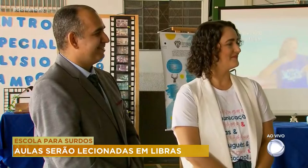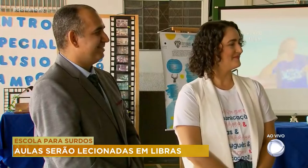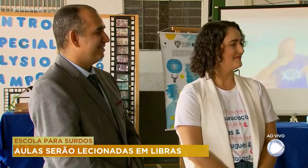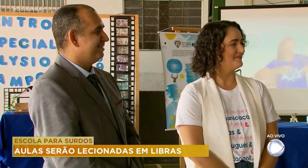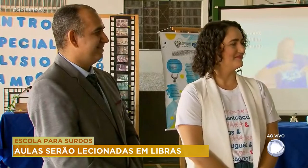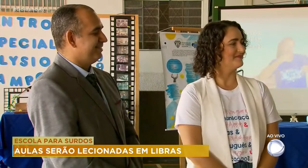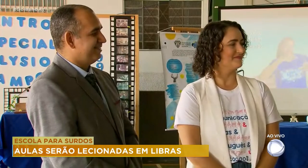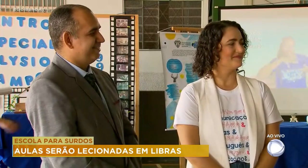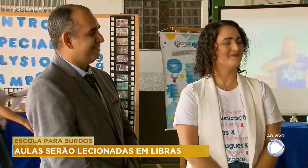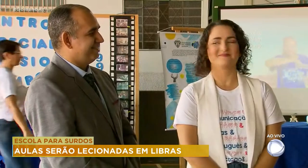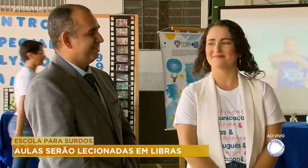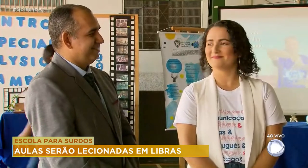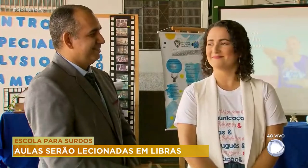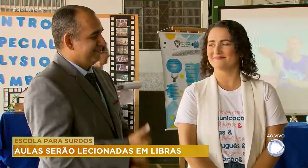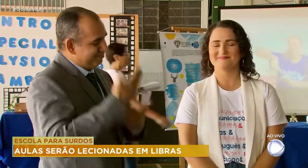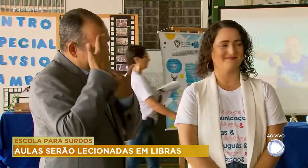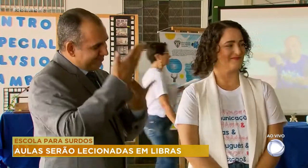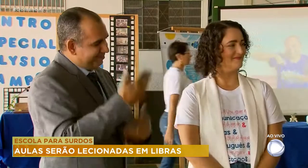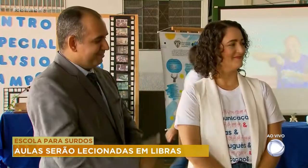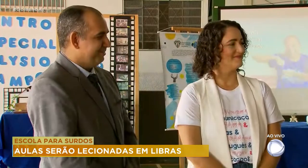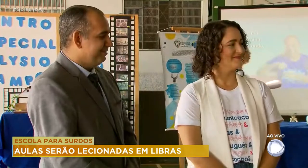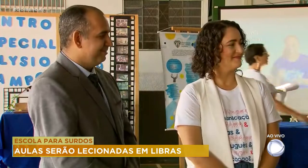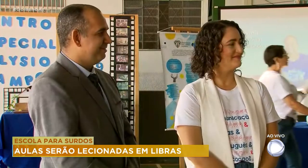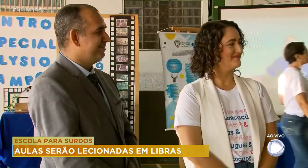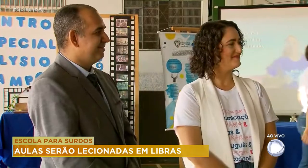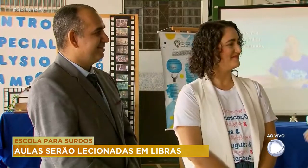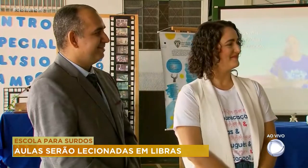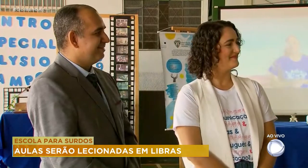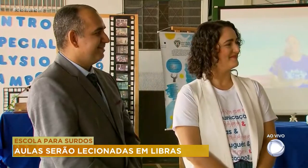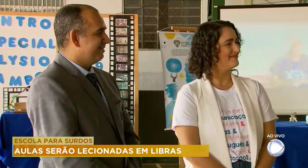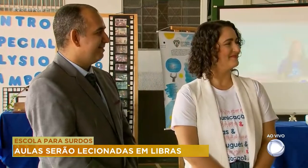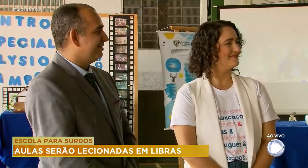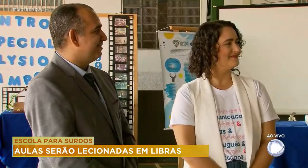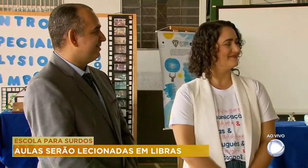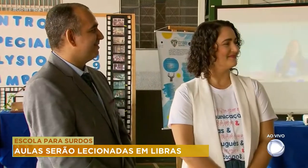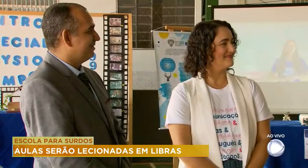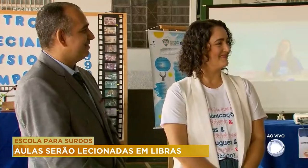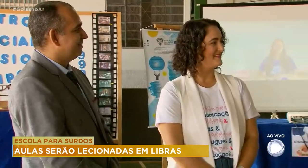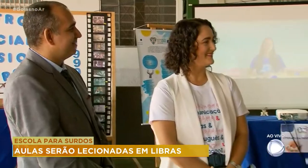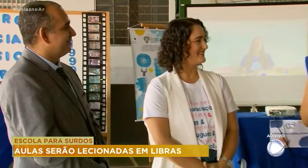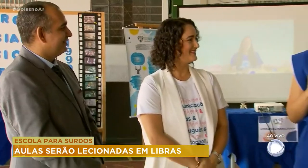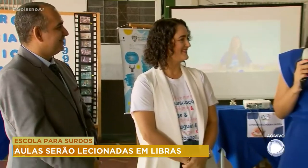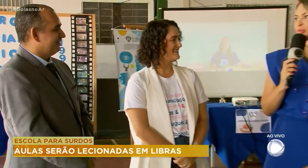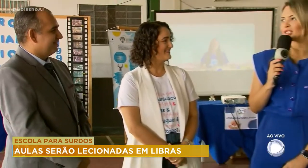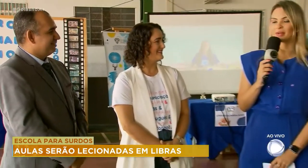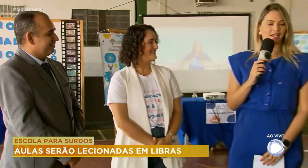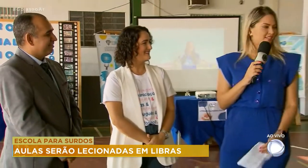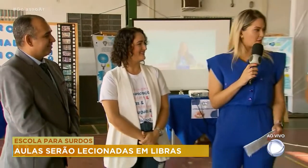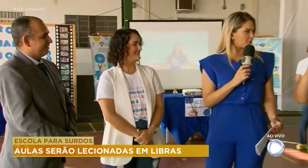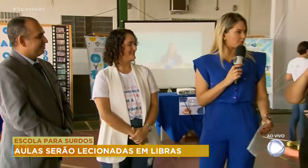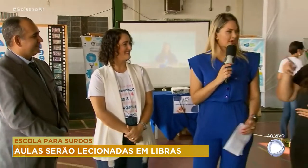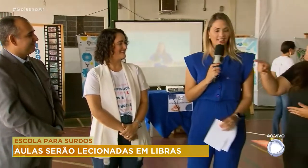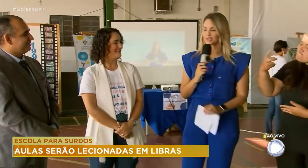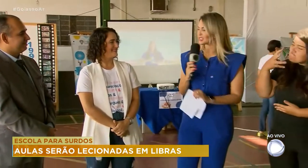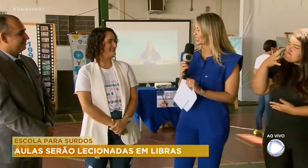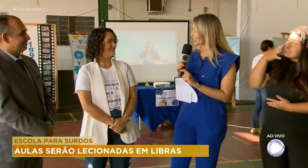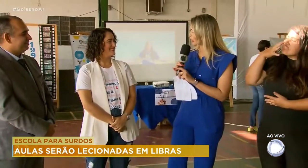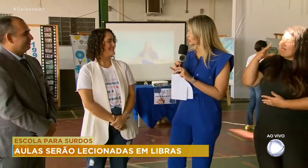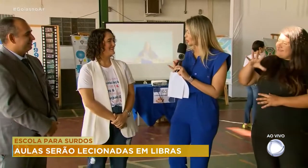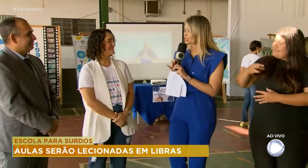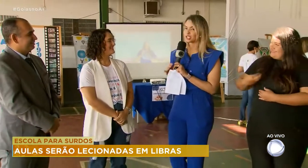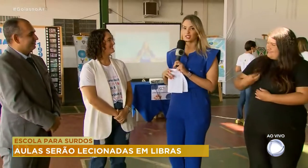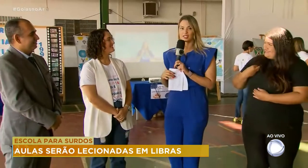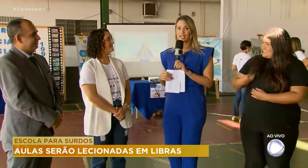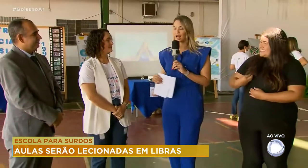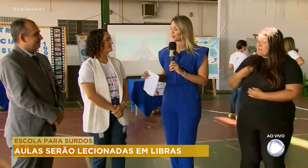-graduação, mestrado e desenvolvendo sempre mais. Muito obrigada. Obrigada, viu, Leonardo. Tenho certeza de ser uma inspiração. Obrigada, Josiane.